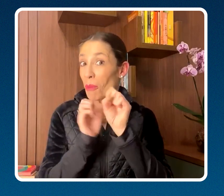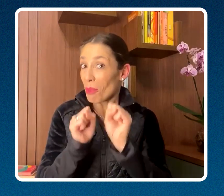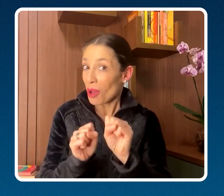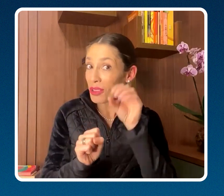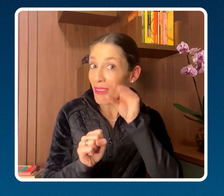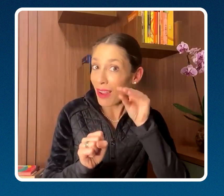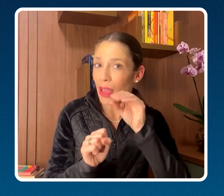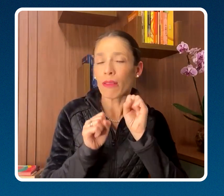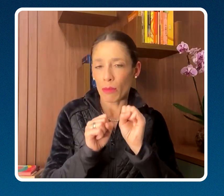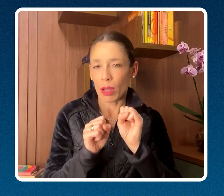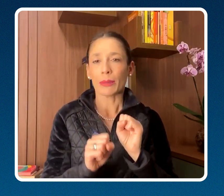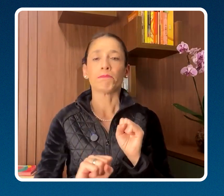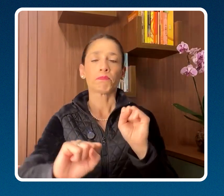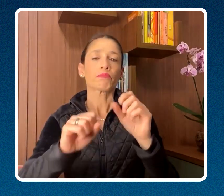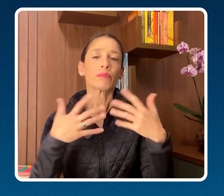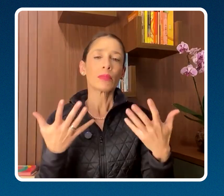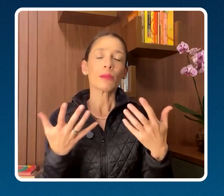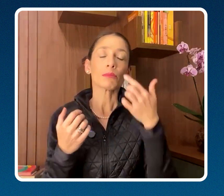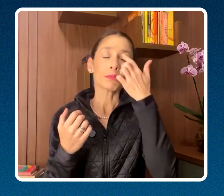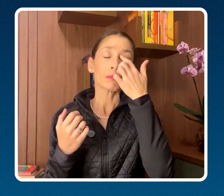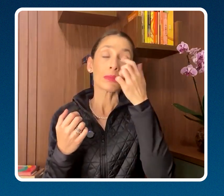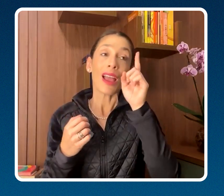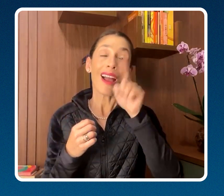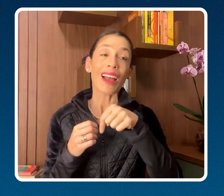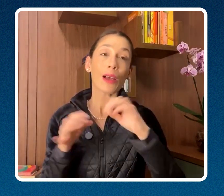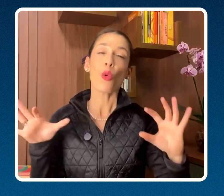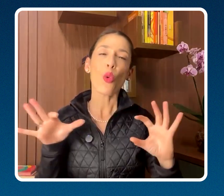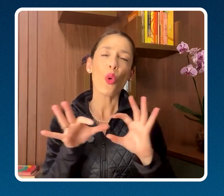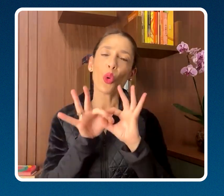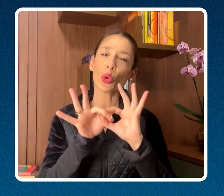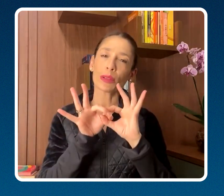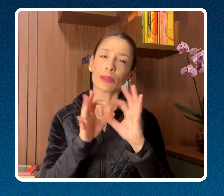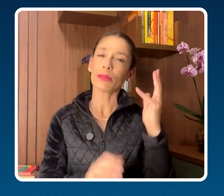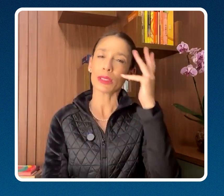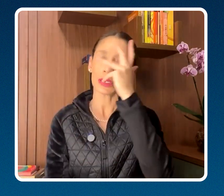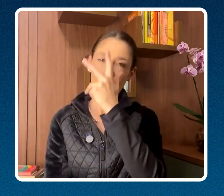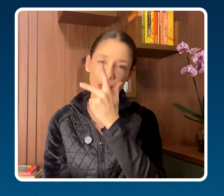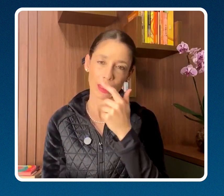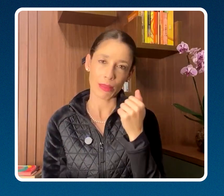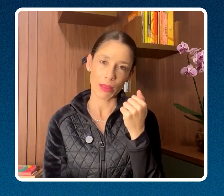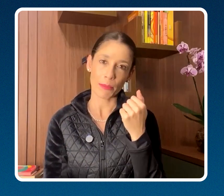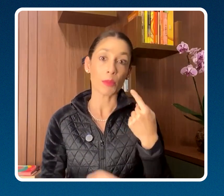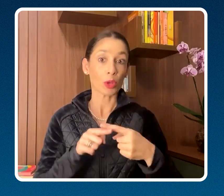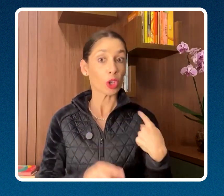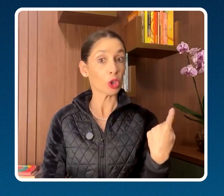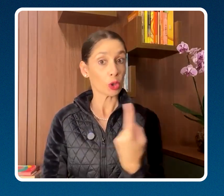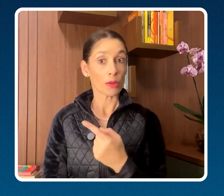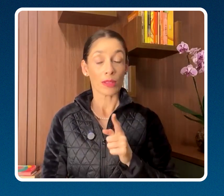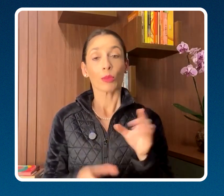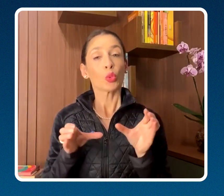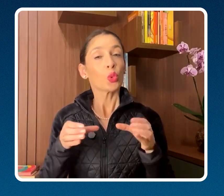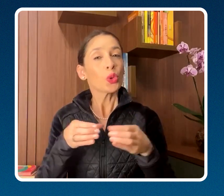eu me refiro assim, é uma conexão tão linda, tão bela, assim, porque a gente tem o grupo dos potis,